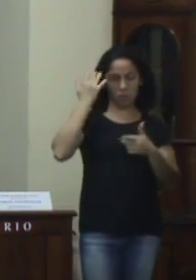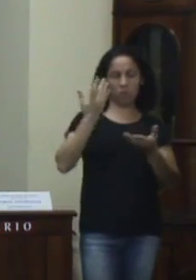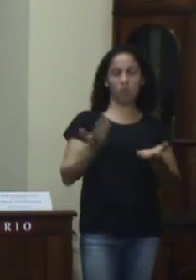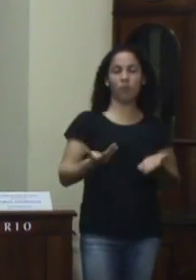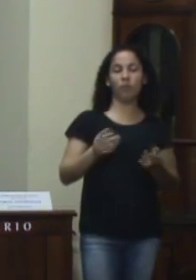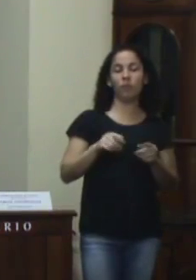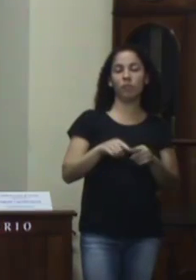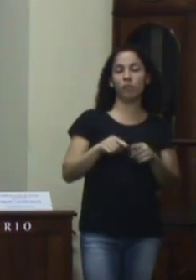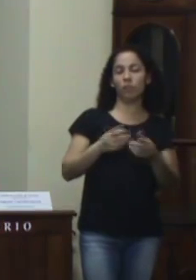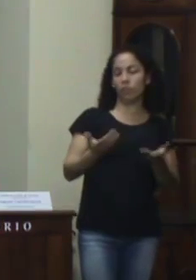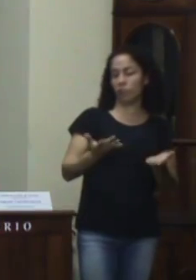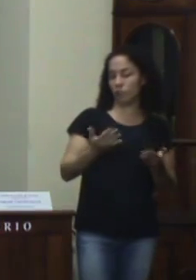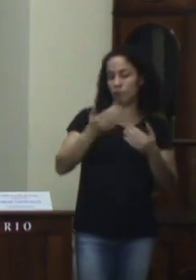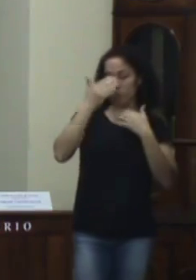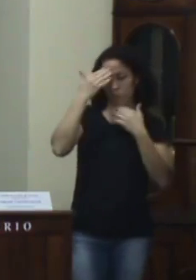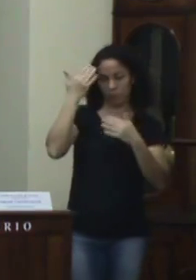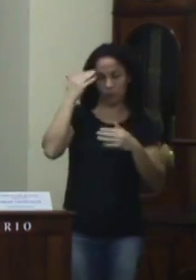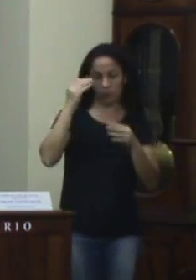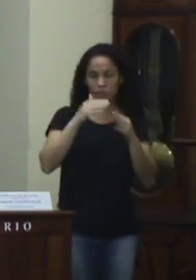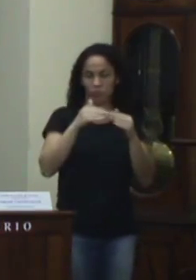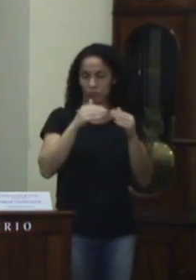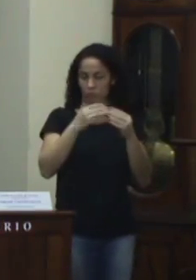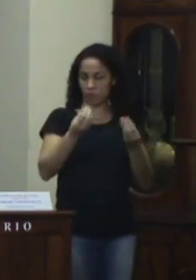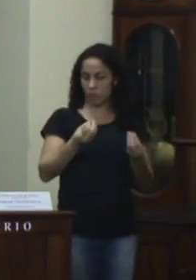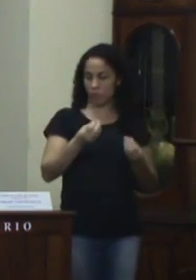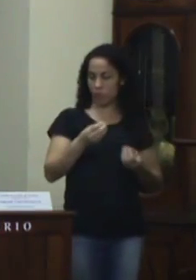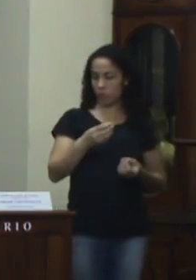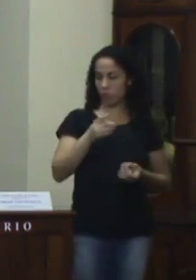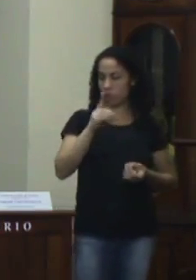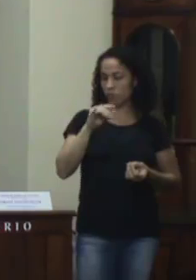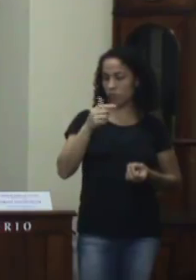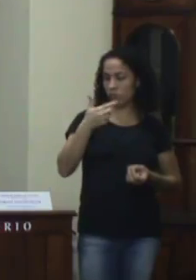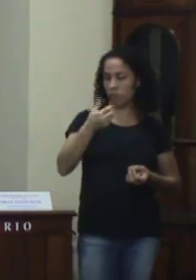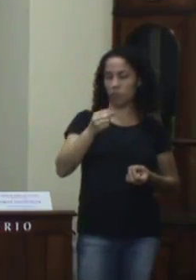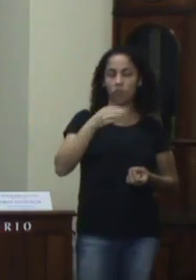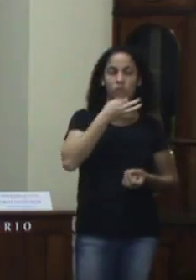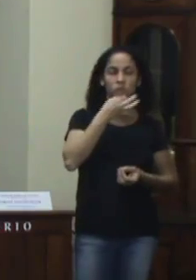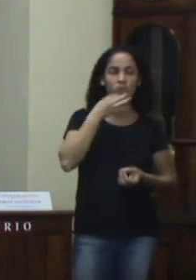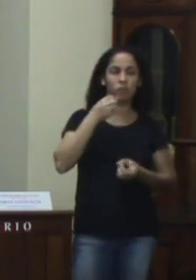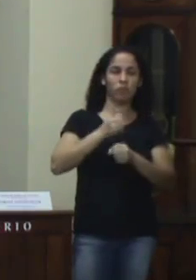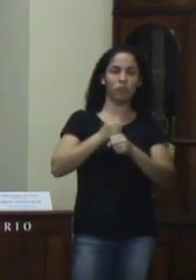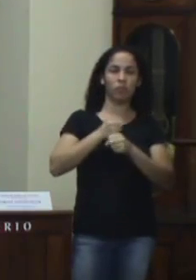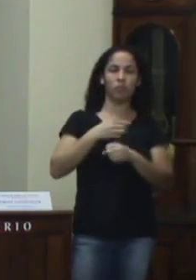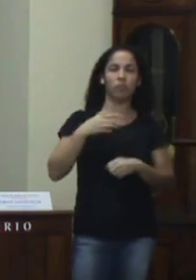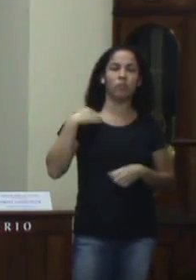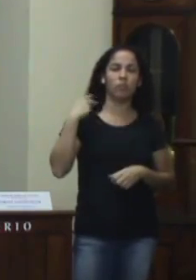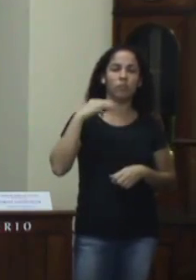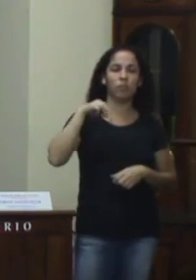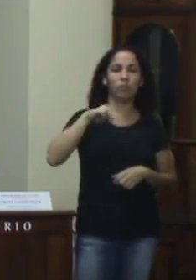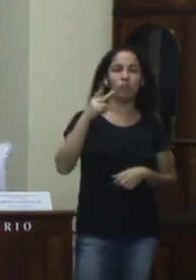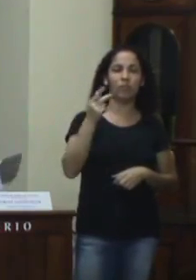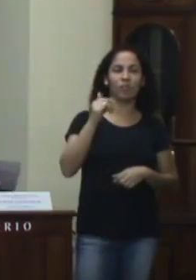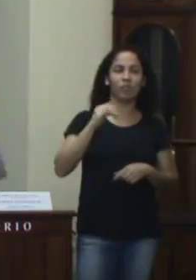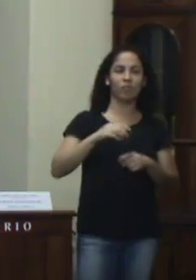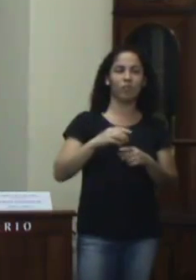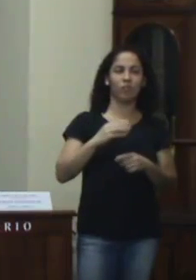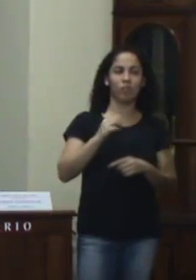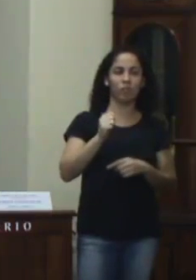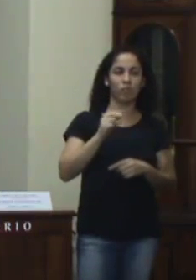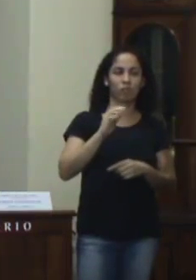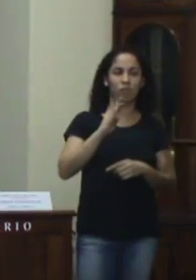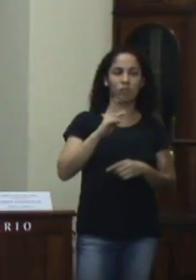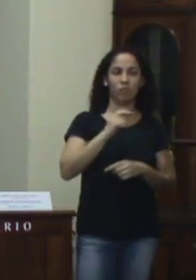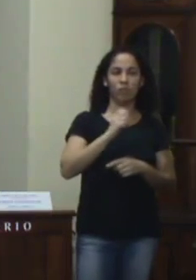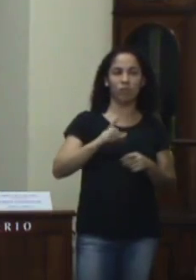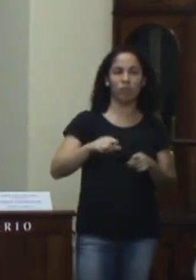dar ao mínimo de transtorno possível aos moradores. Sala das sessões, 20 de setembro de 2018, vereador